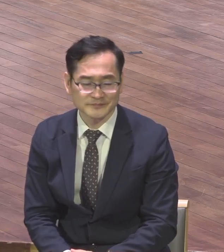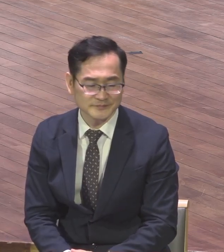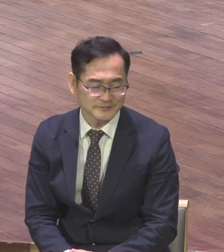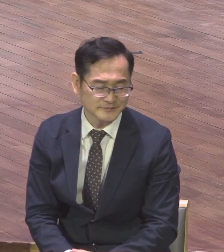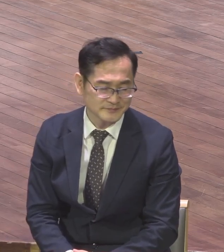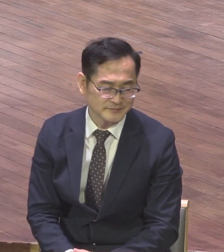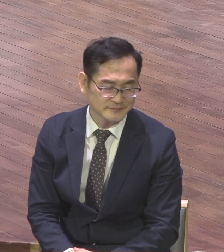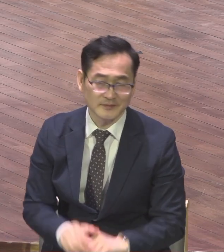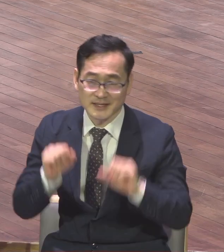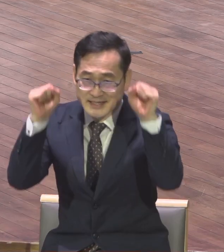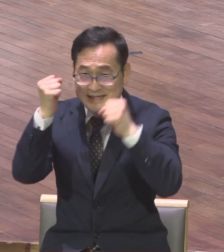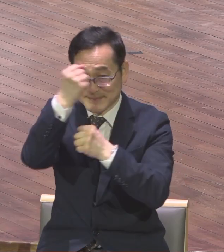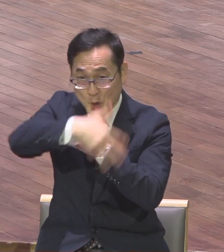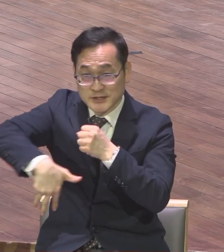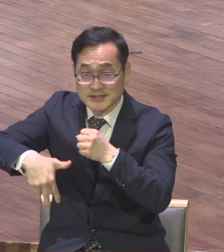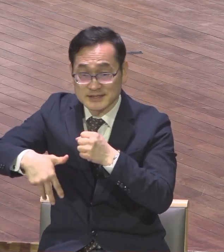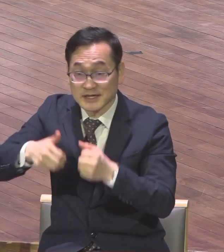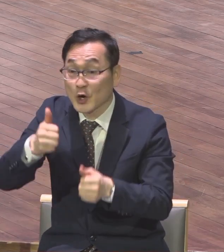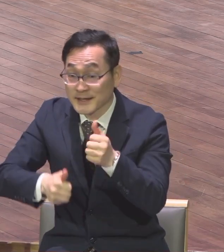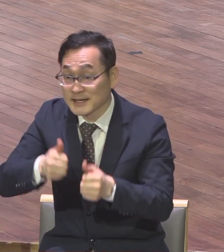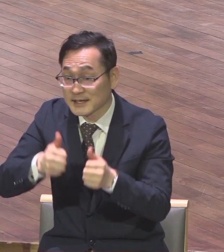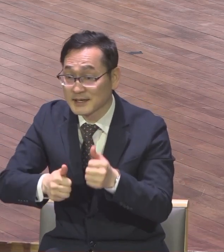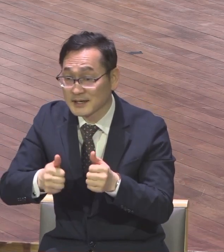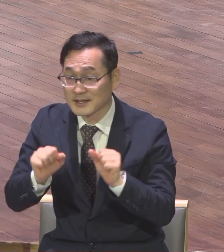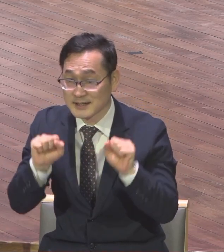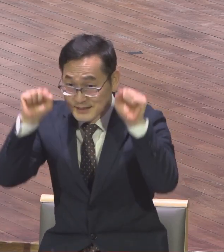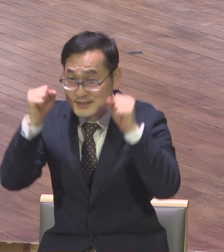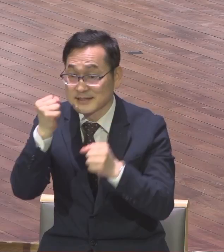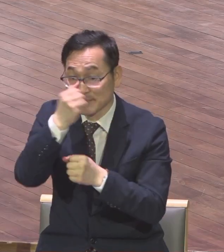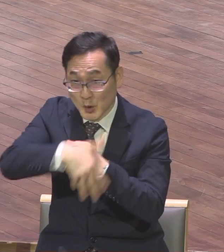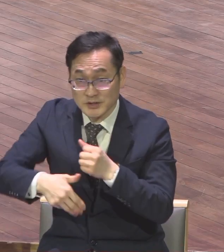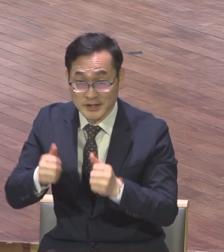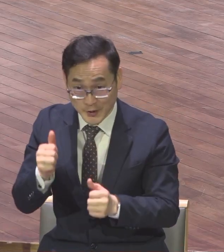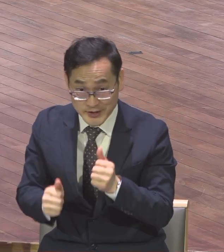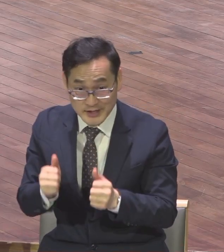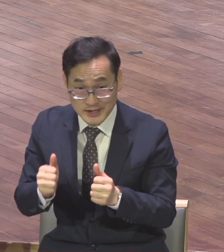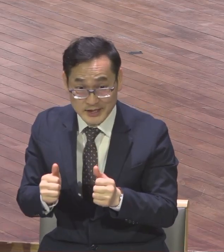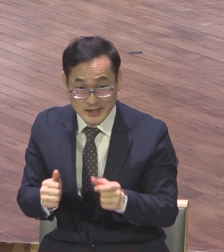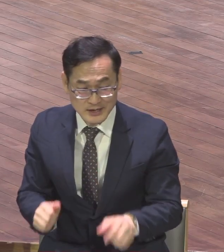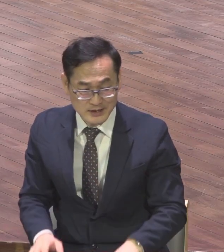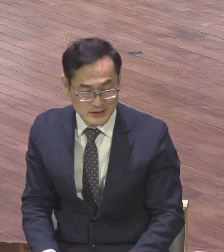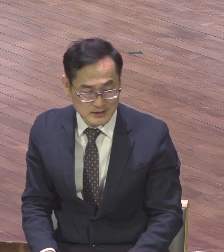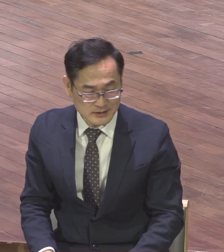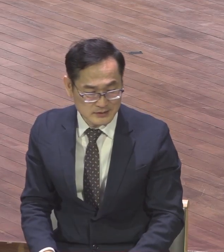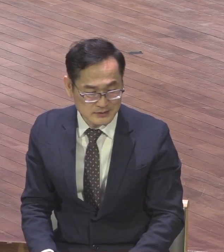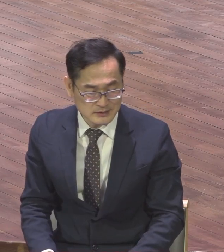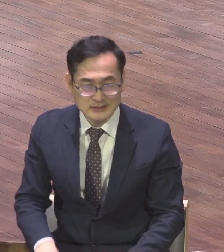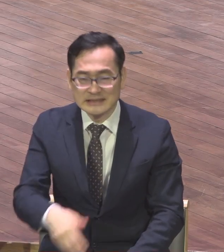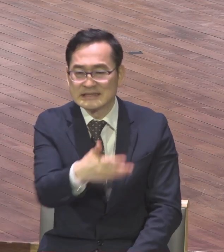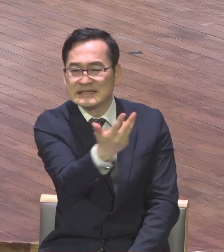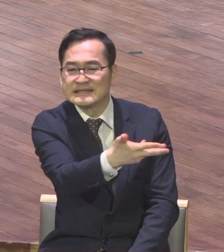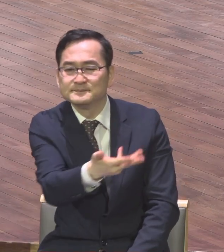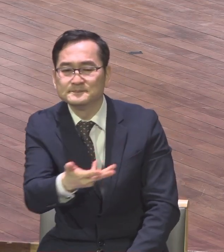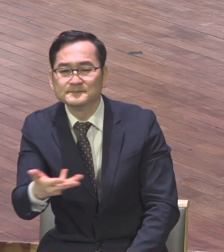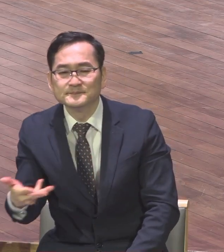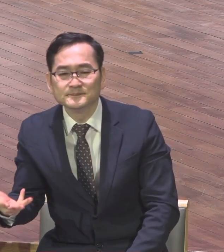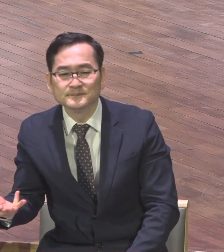스포츠 경기를 가르쳐서 스포츠 경기에 보면 흐름 싸움이라 그럽니다.